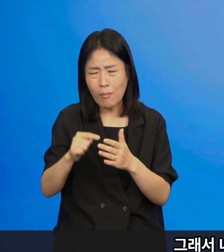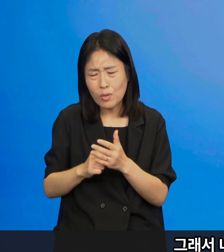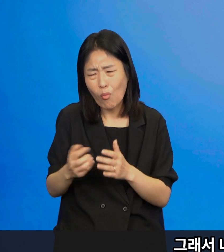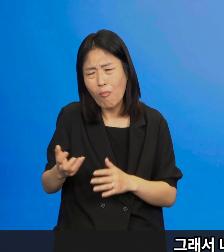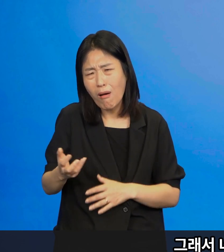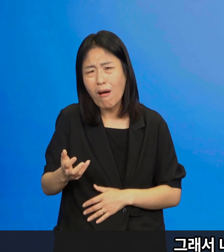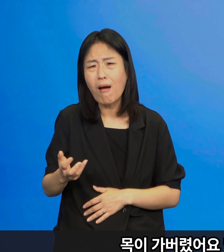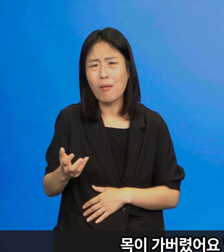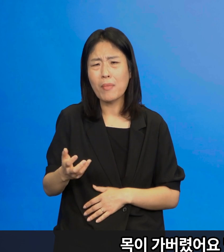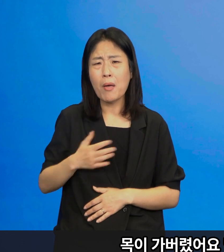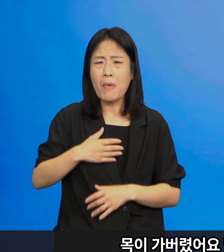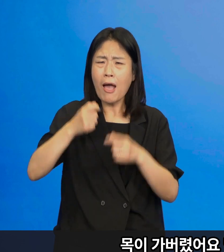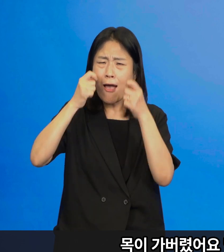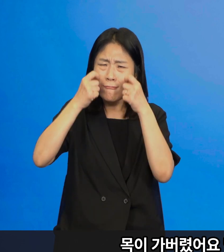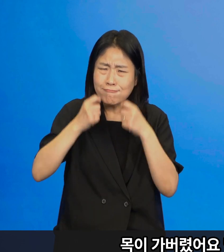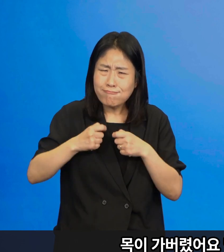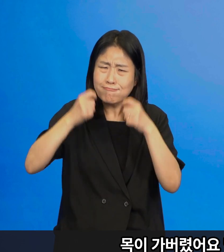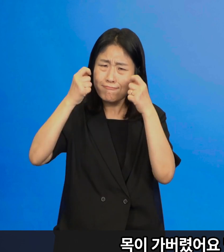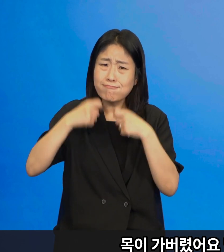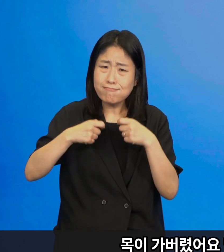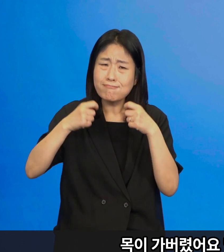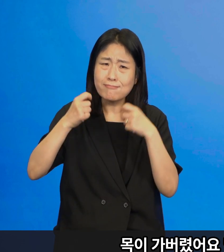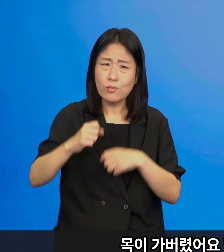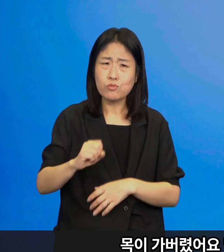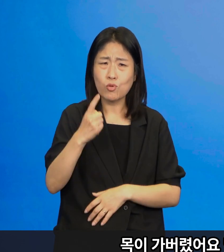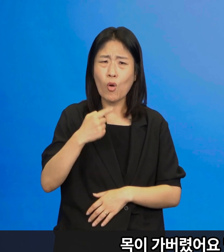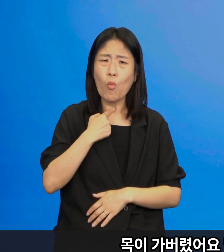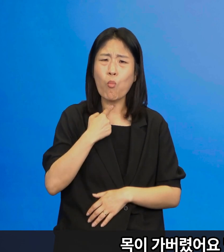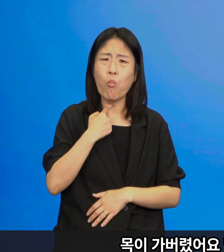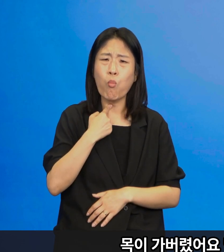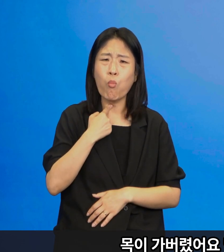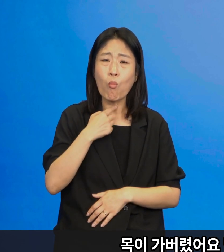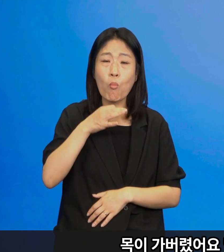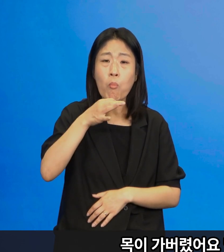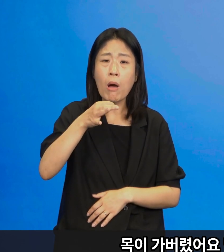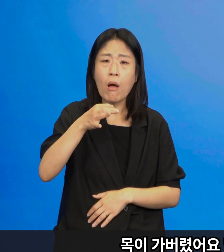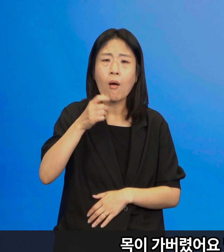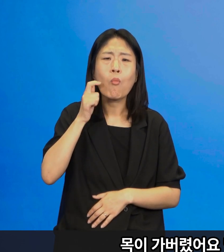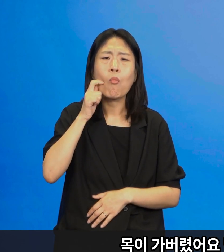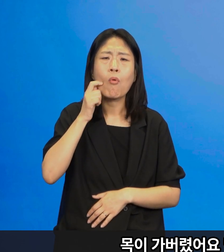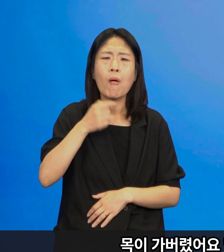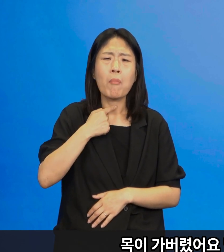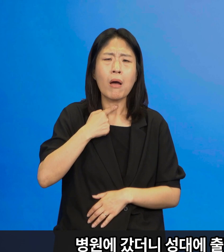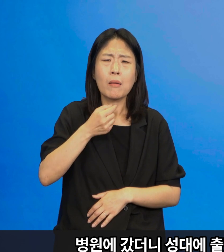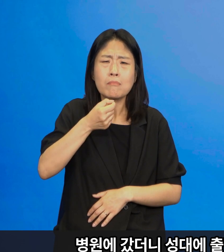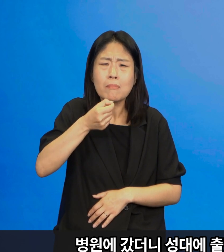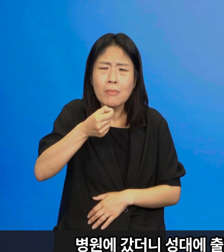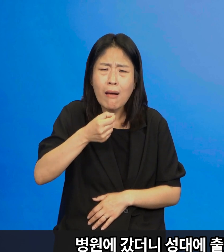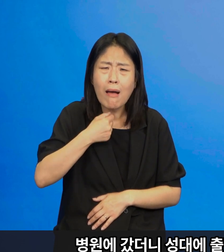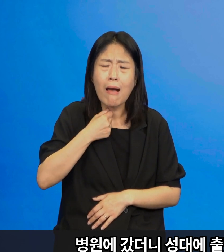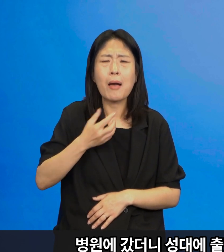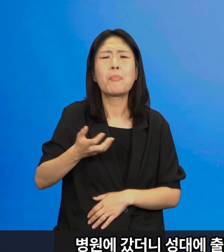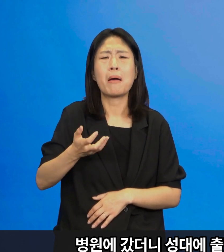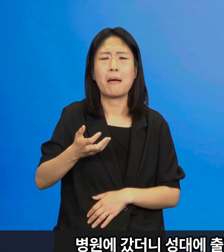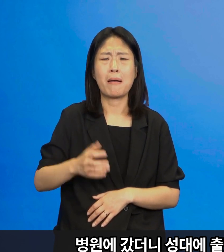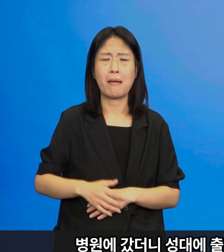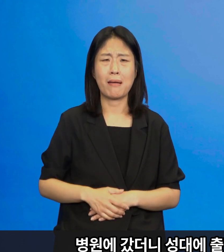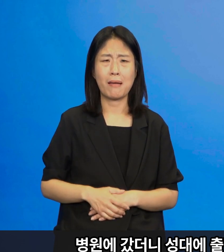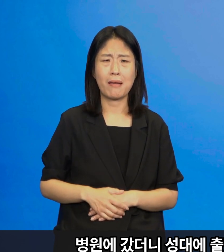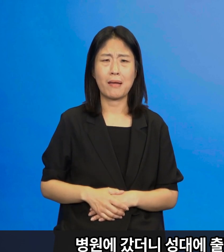그래서 너무 울었는데 목이 가버렸어요. 말이 안 나오는 거예요. 병원에